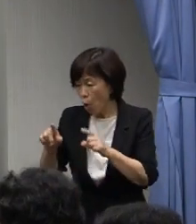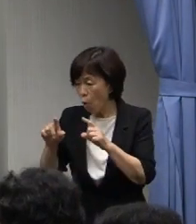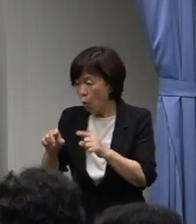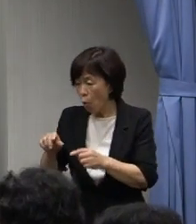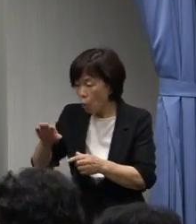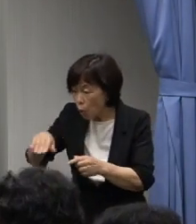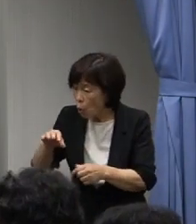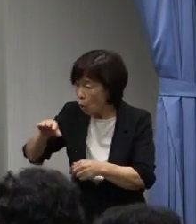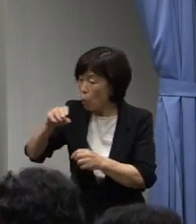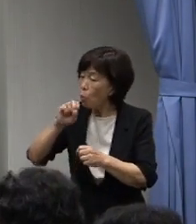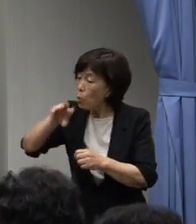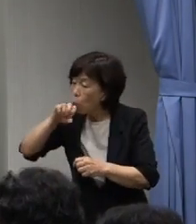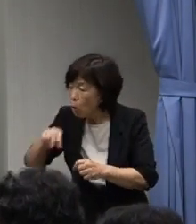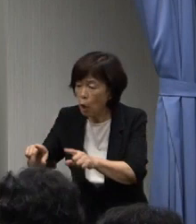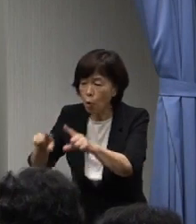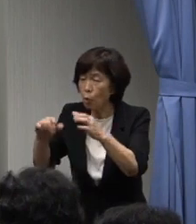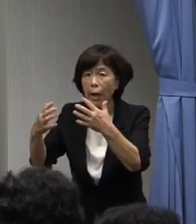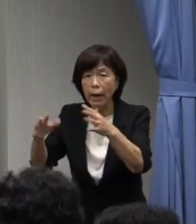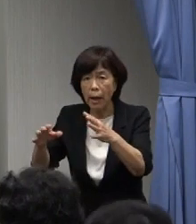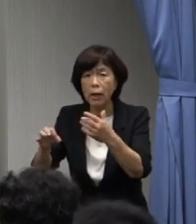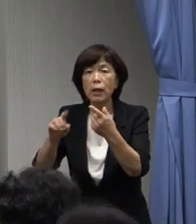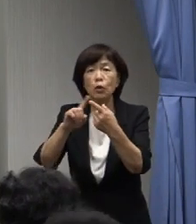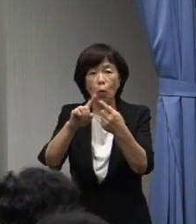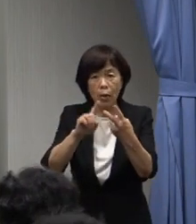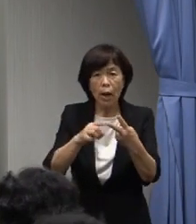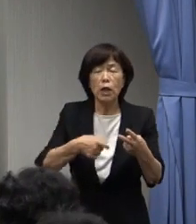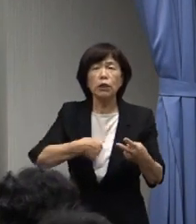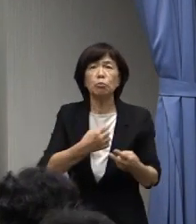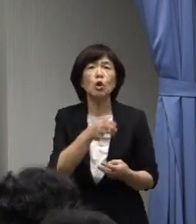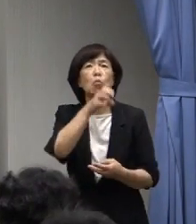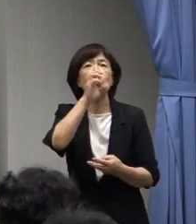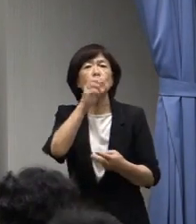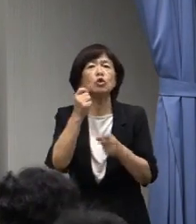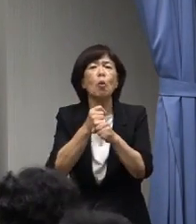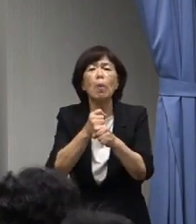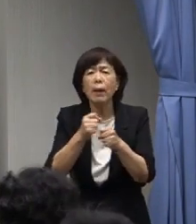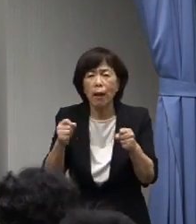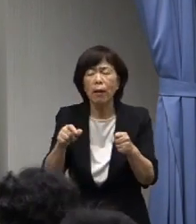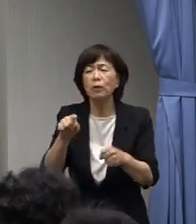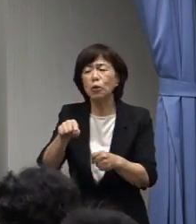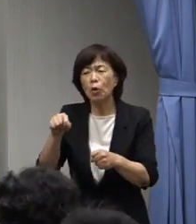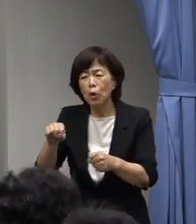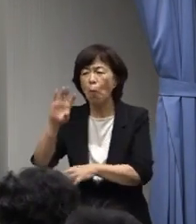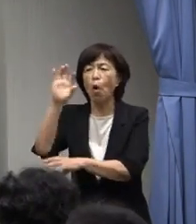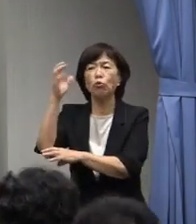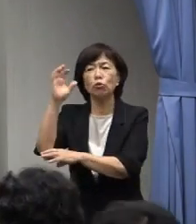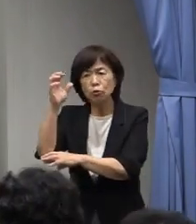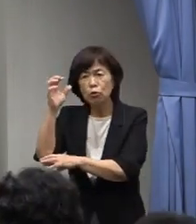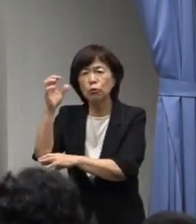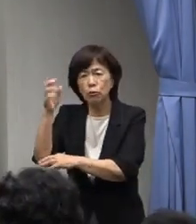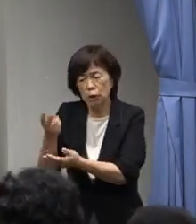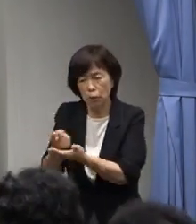障害がある方や水を自分ではもう飲めないという方、こういった方は救急車を呼んでもらえたらと思